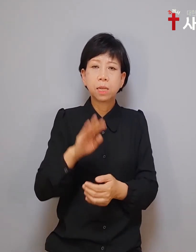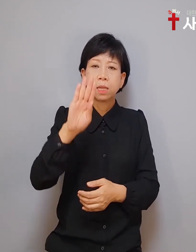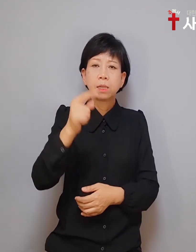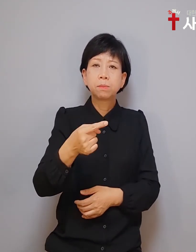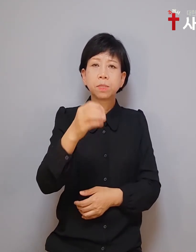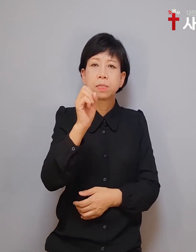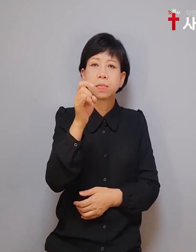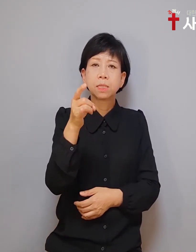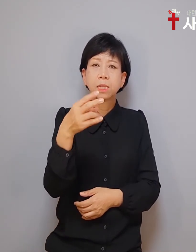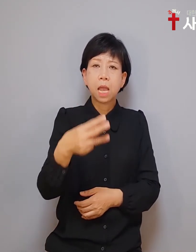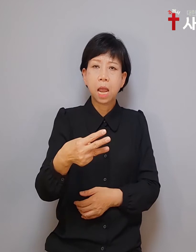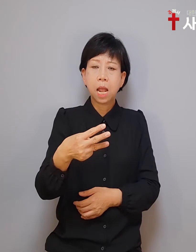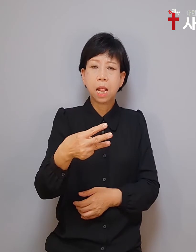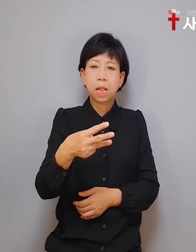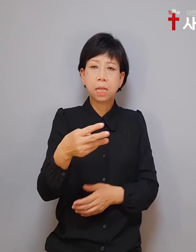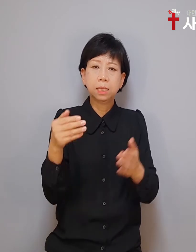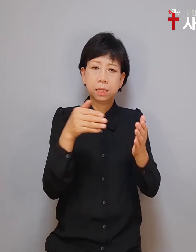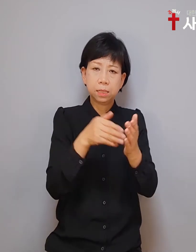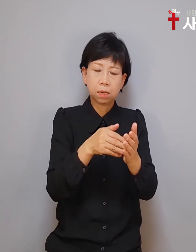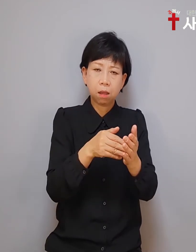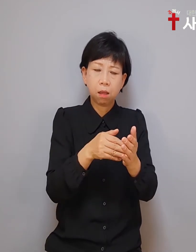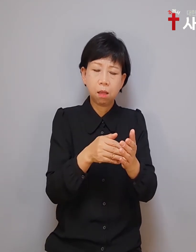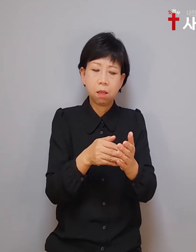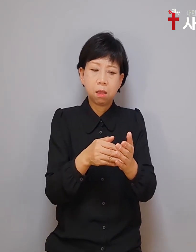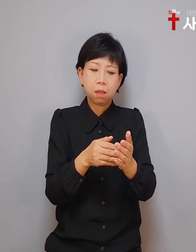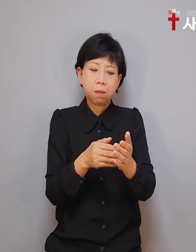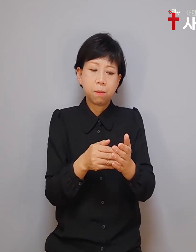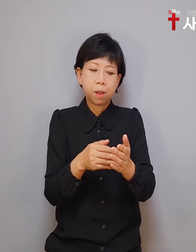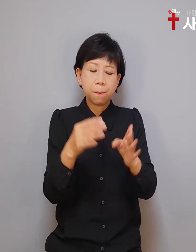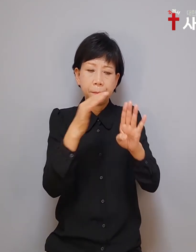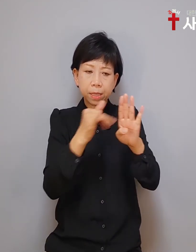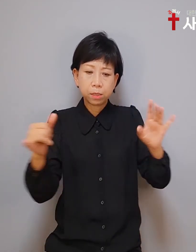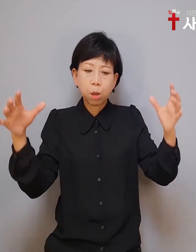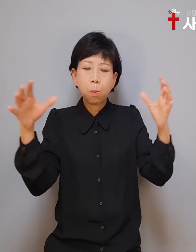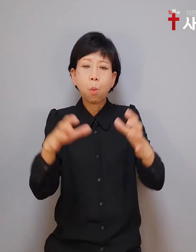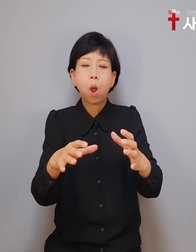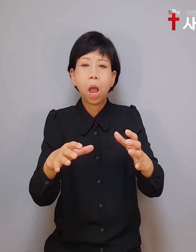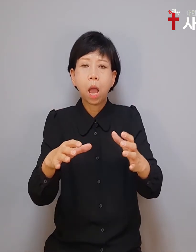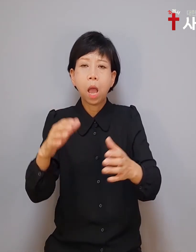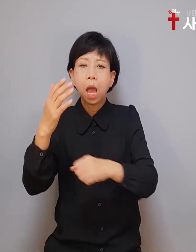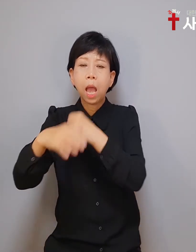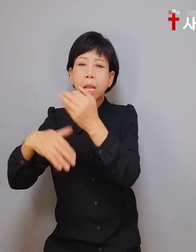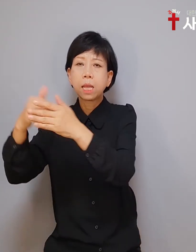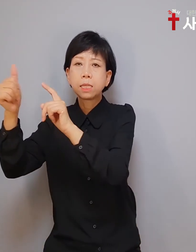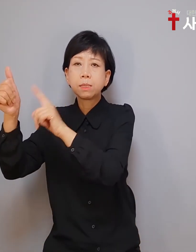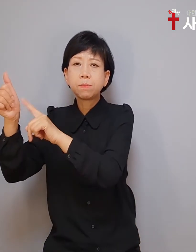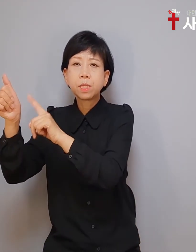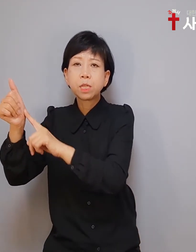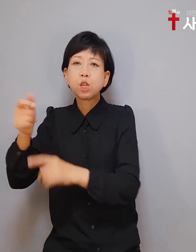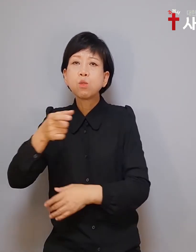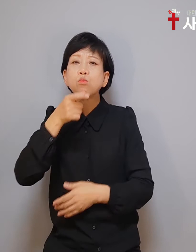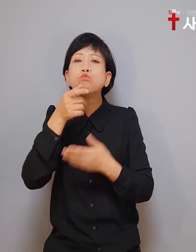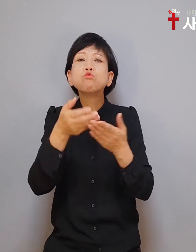명령하시기를 백성을 모으라. 내가 그들에게 뭘 주리라? 물을 주리라 하시던 우물이라. 그때